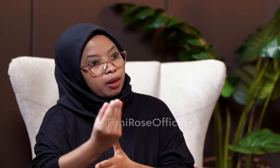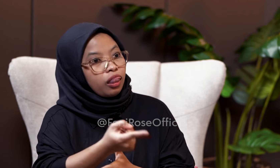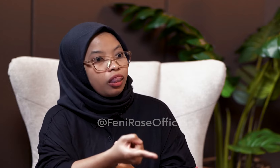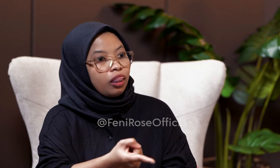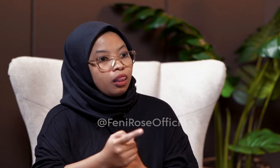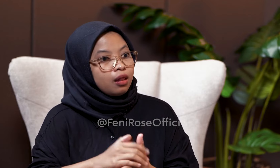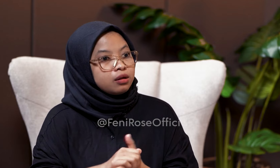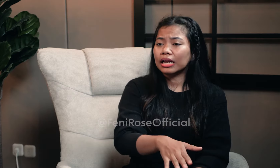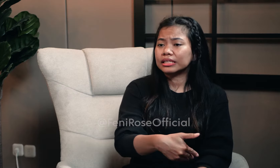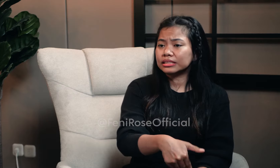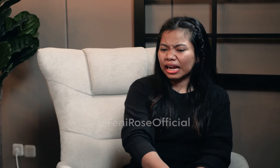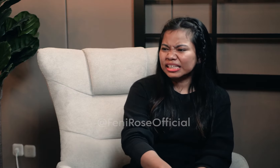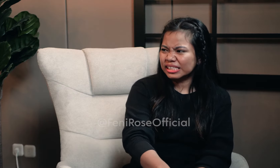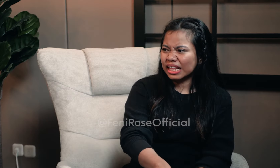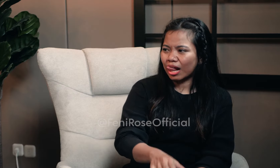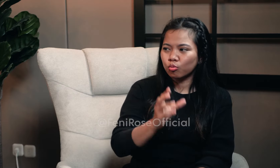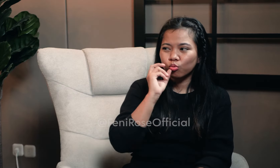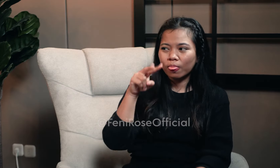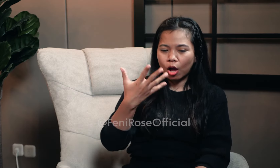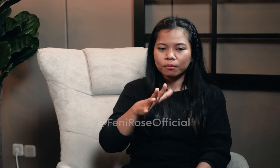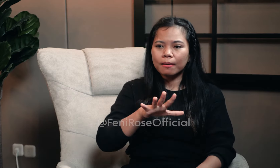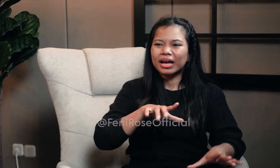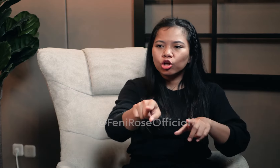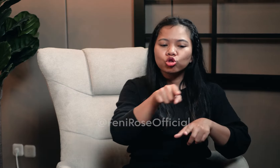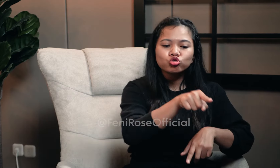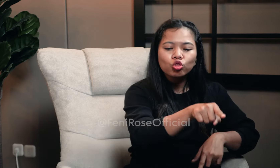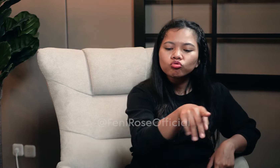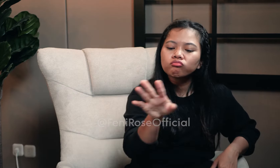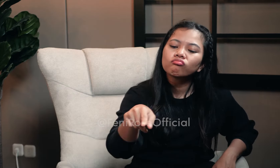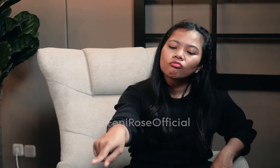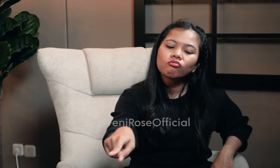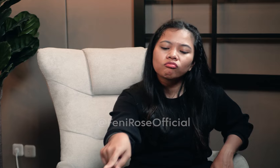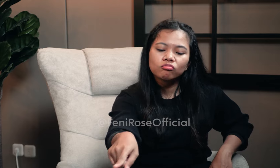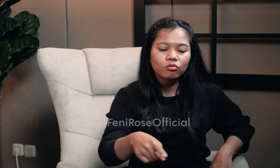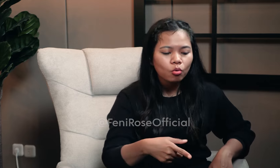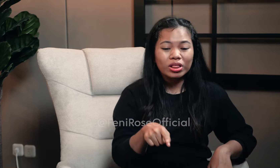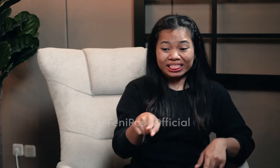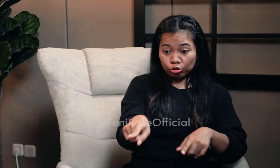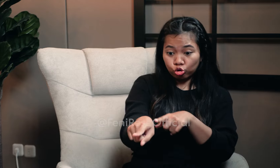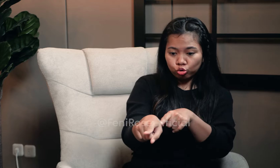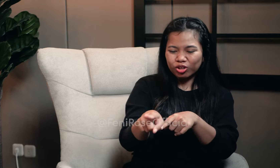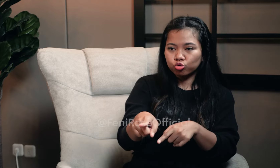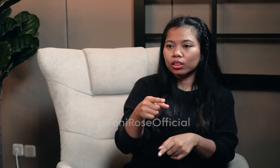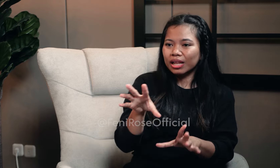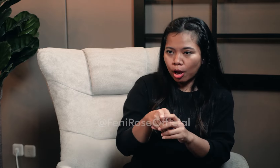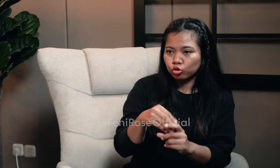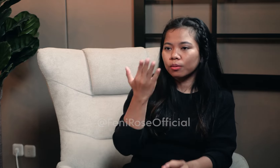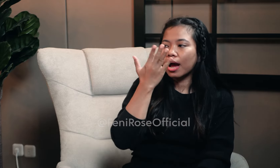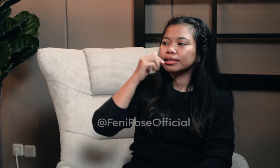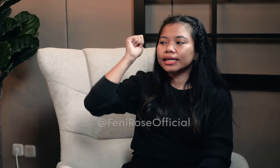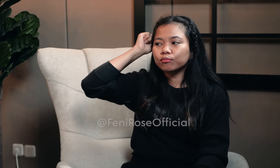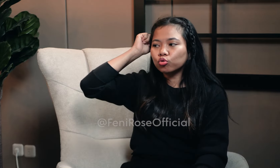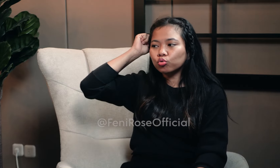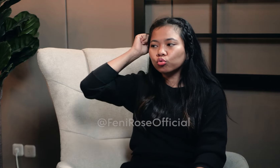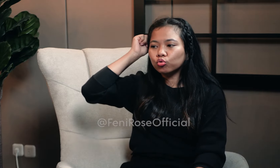sejak sebetulnya dari kecil sih umur 2 tahun Mama kayak nunjuk itu itu itu itu itu itu itu ee